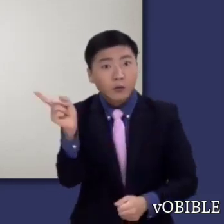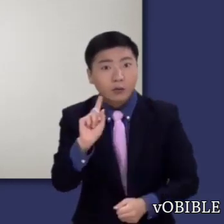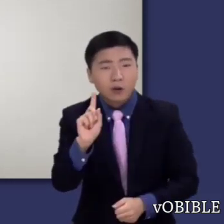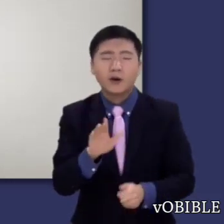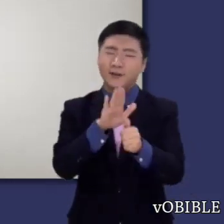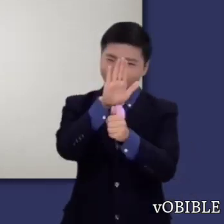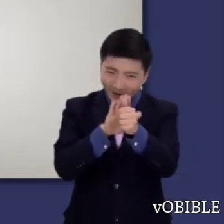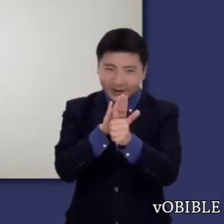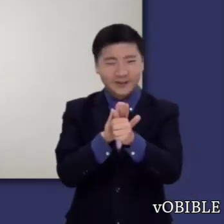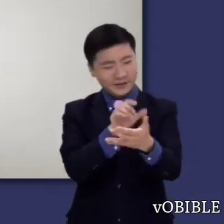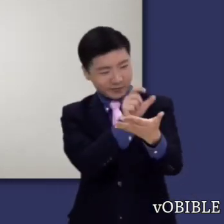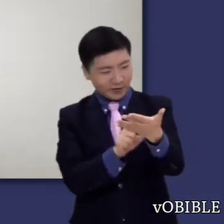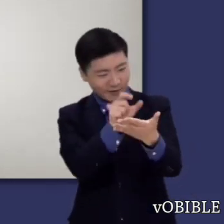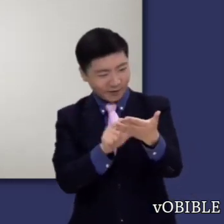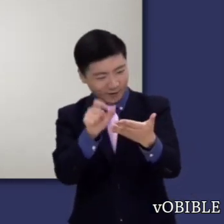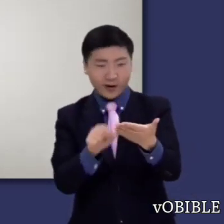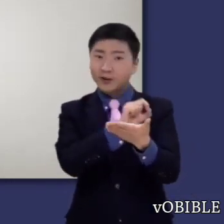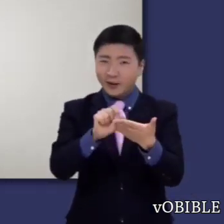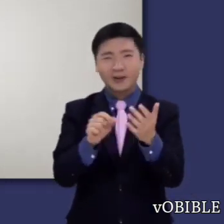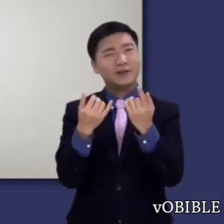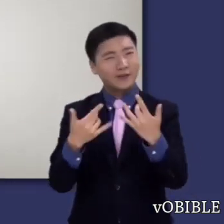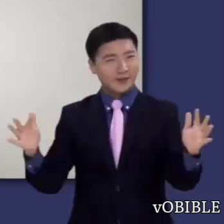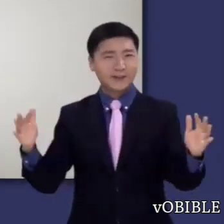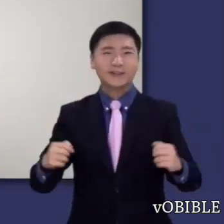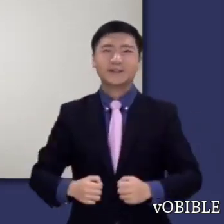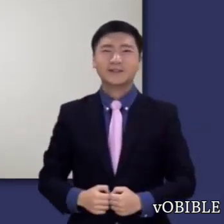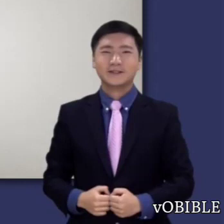约翰比其他的福音书执笔者更常提到爱。